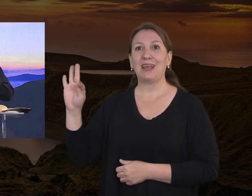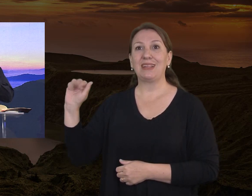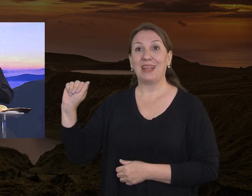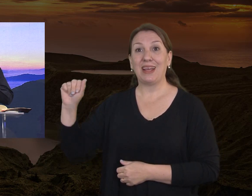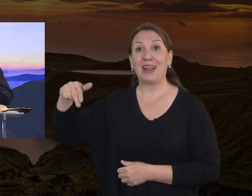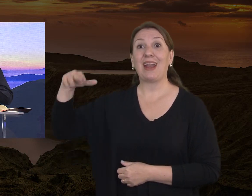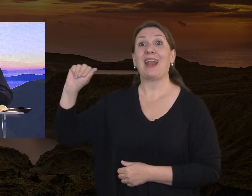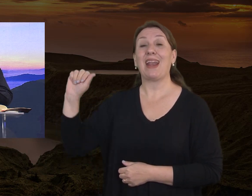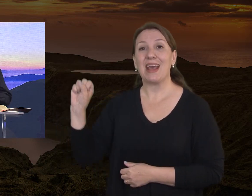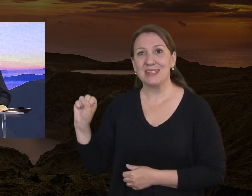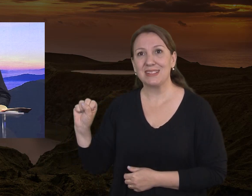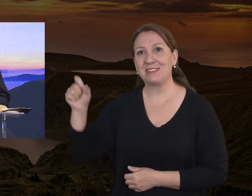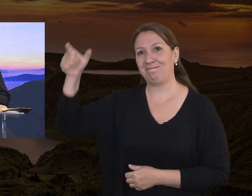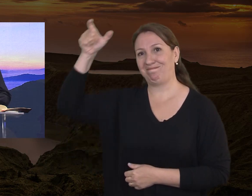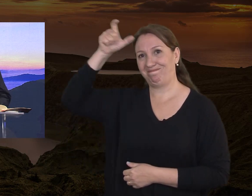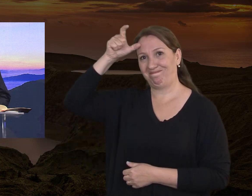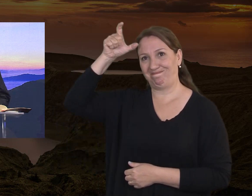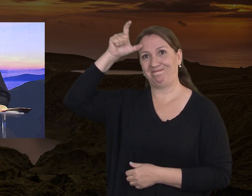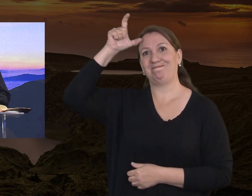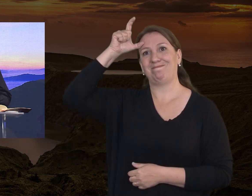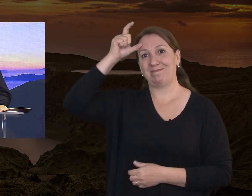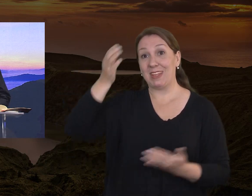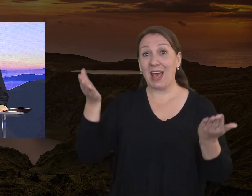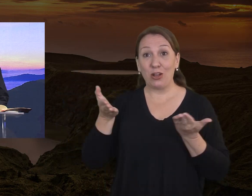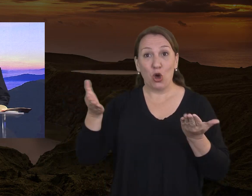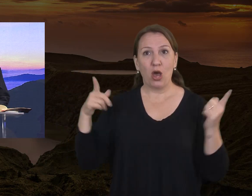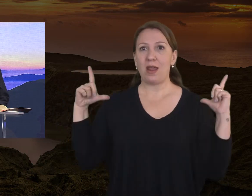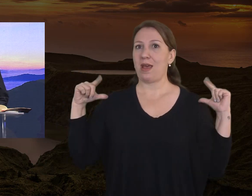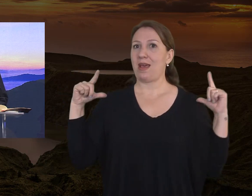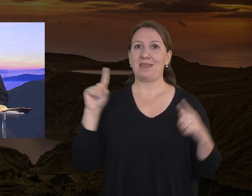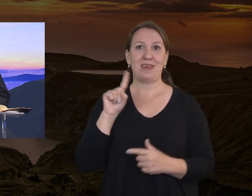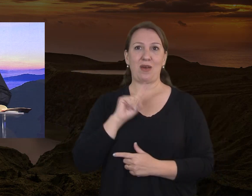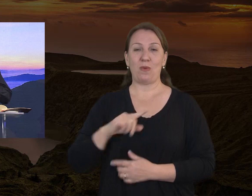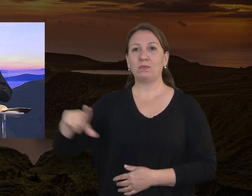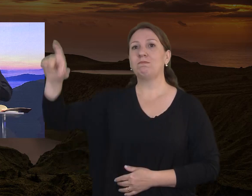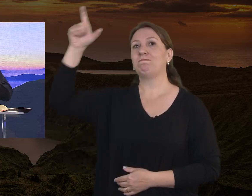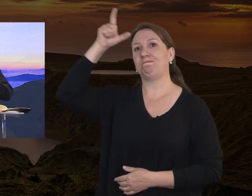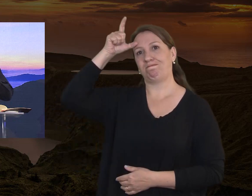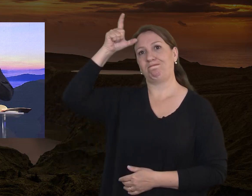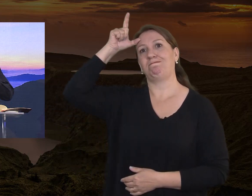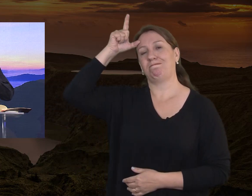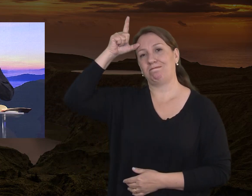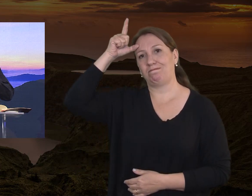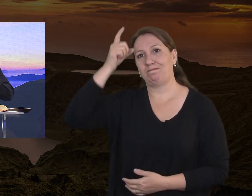também ele sabia que o homem veio para